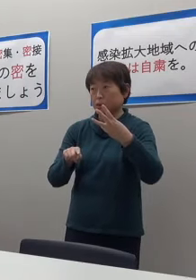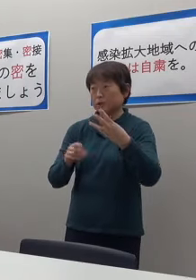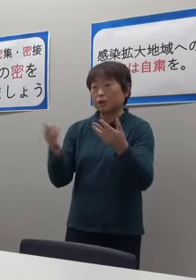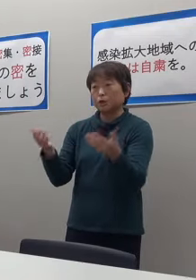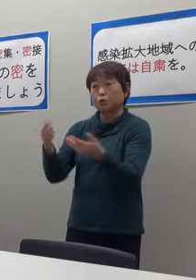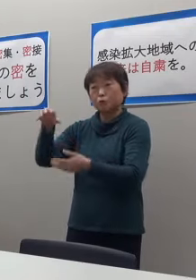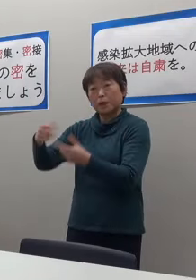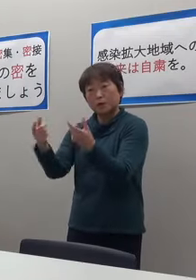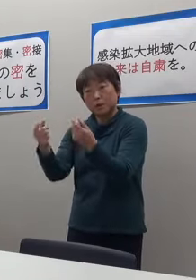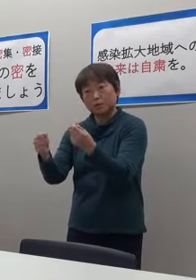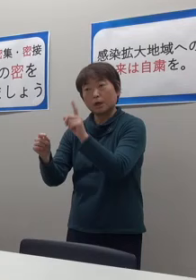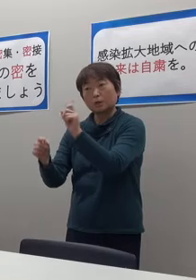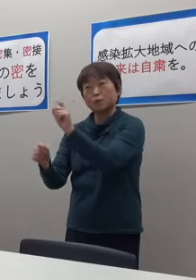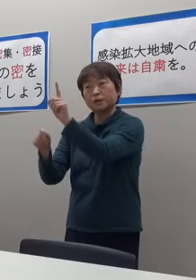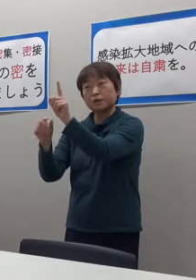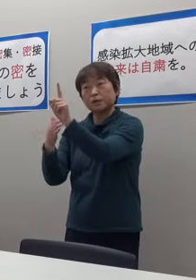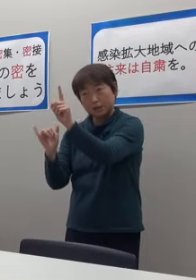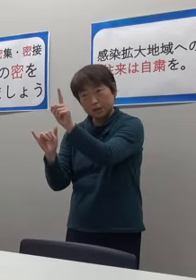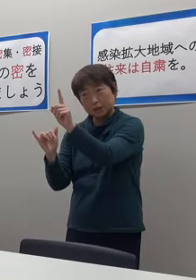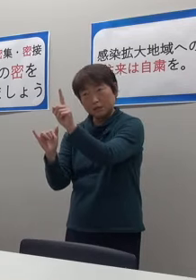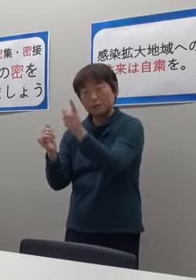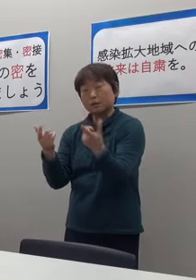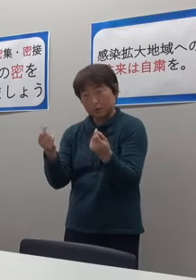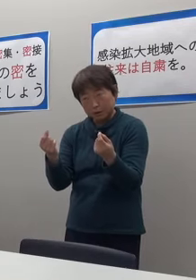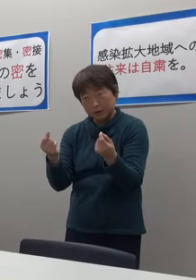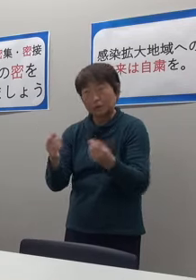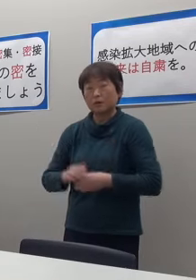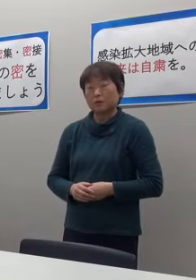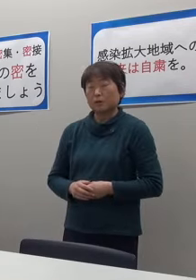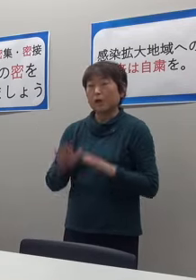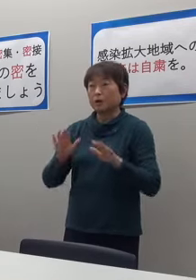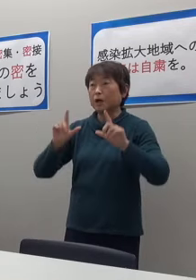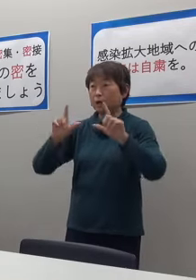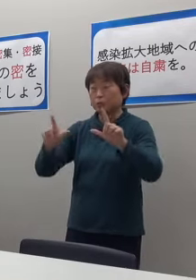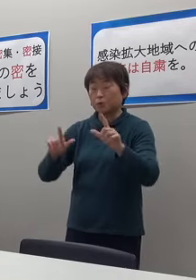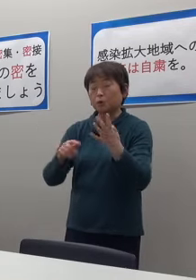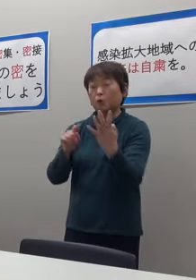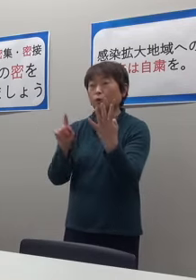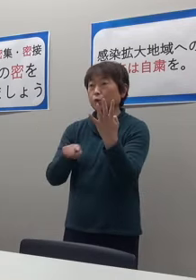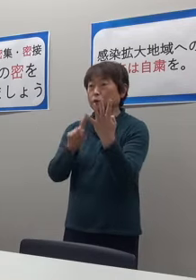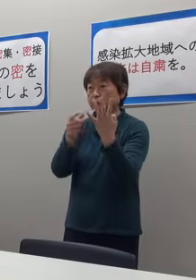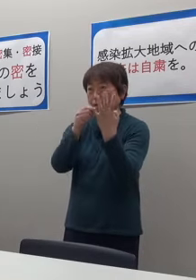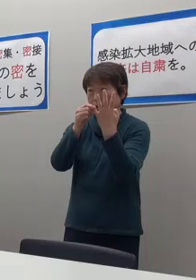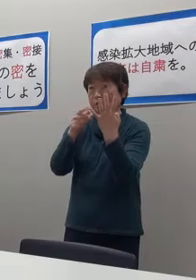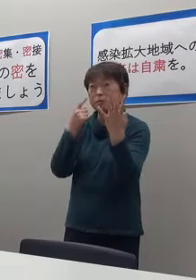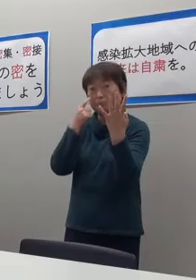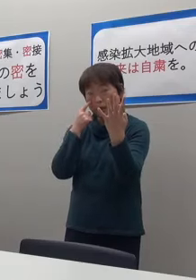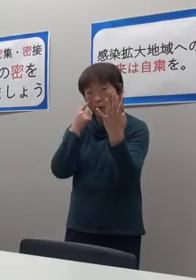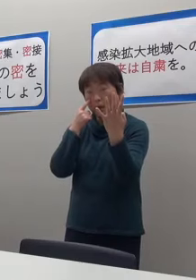先は11人、はい、でプラスこの今日の発表の4例目の方、 そうですね、気になる方っていうこと